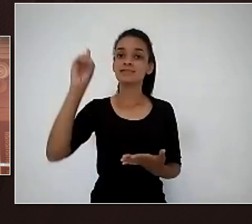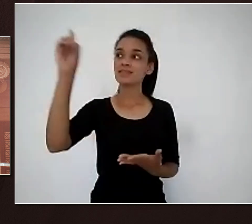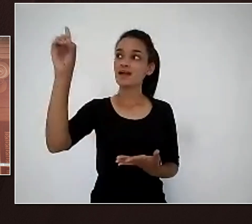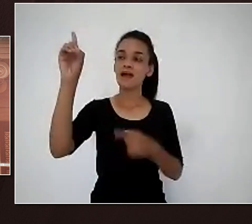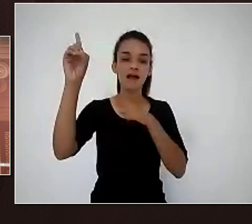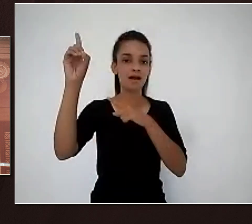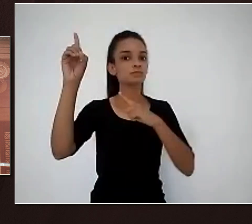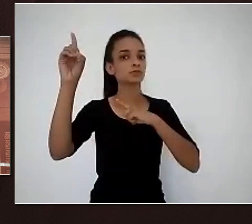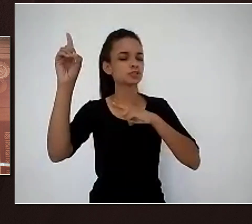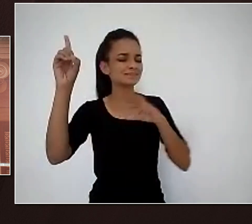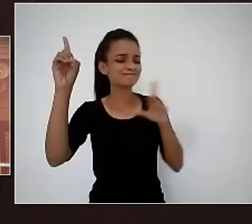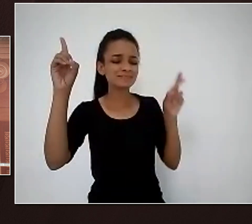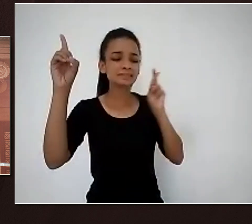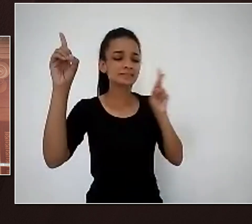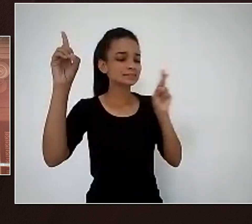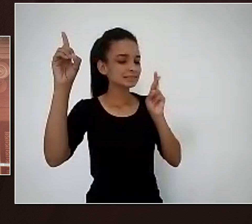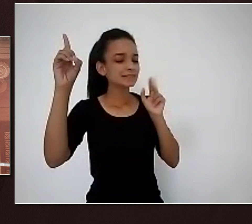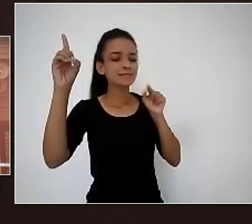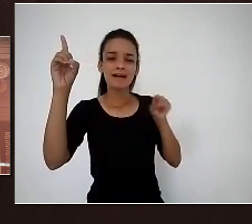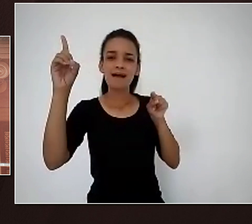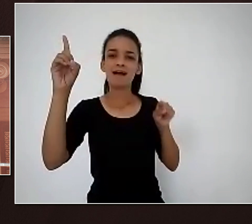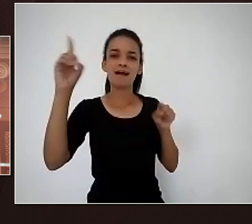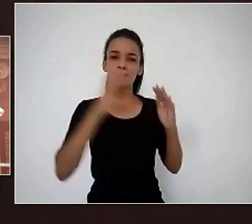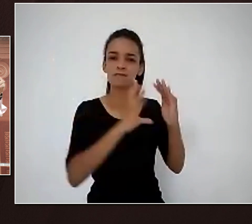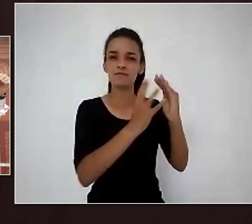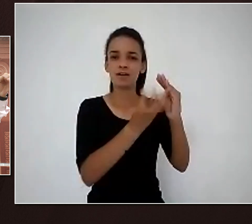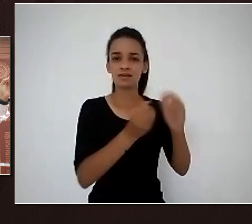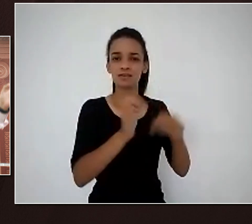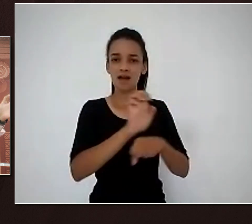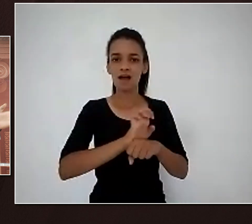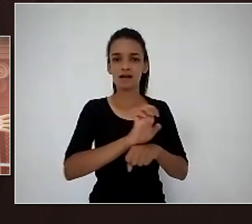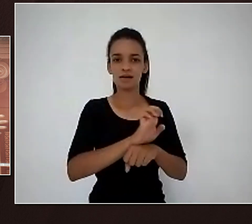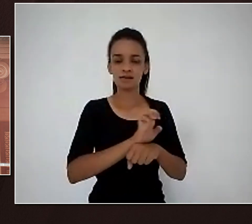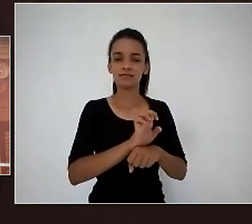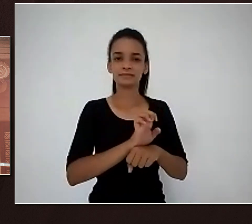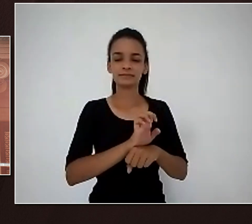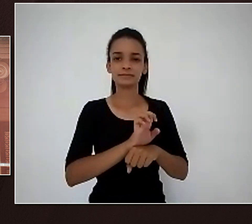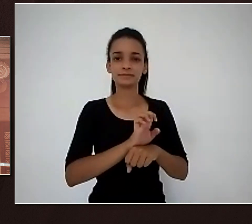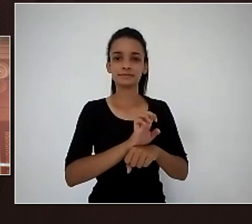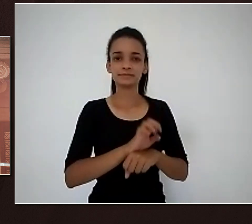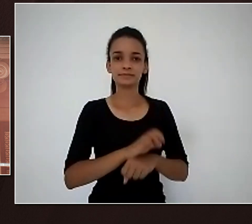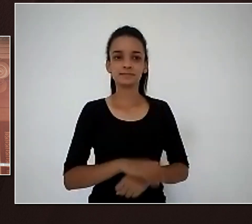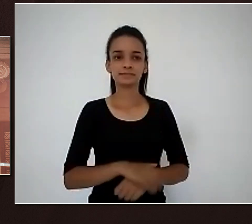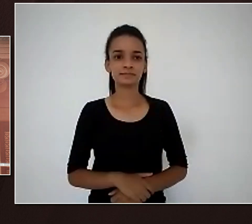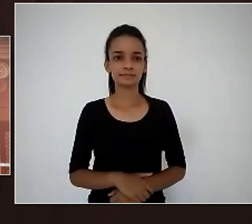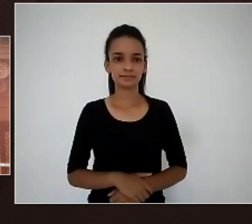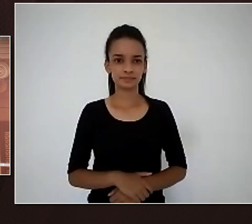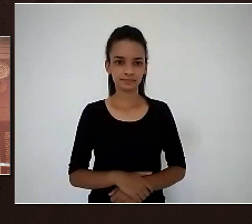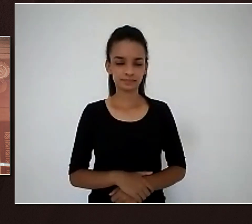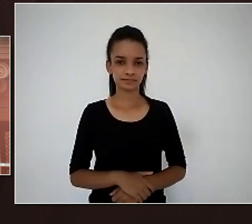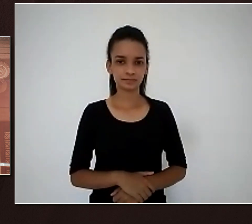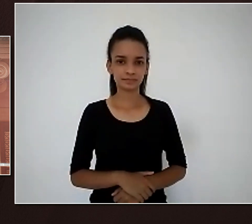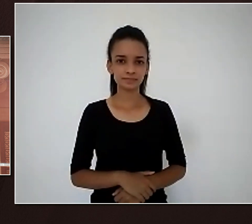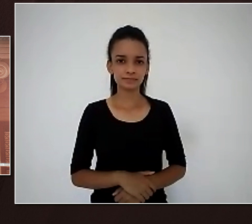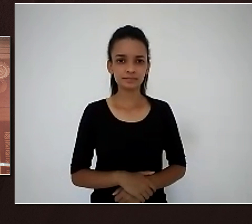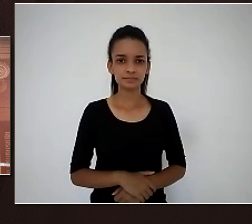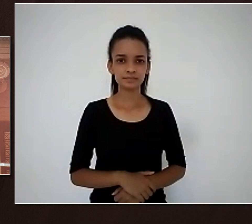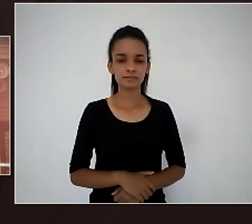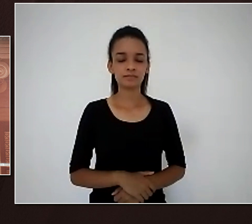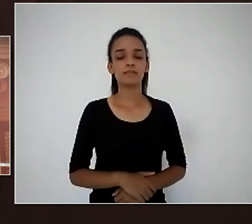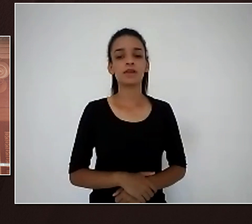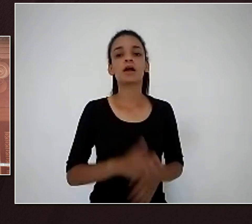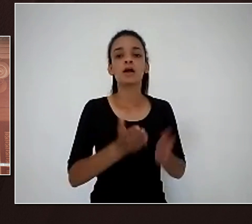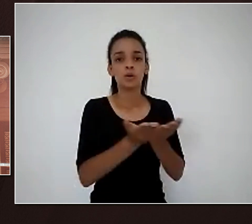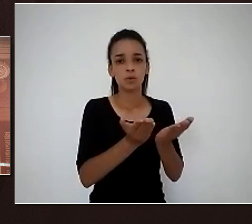foi gerada de uma maneira espetacular, né? Tem todo o registro no livro de Atos, nós vemos o Espírito atuando de uma